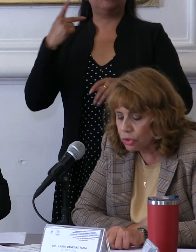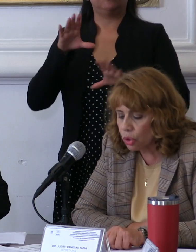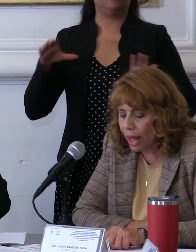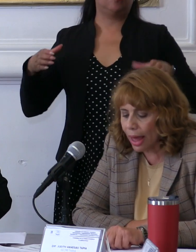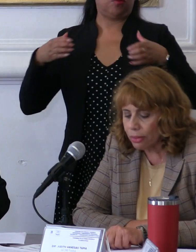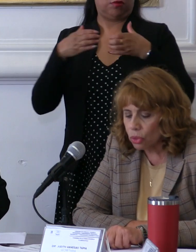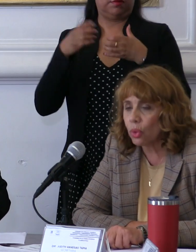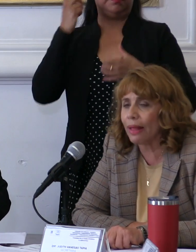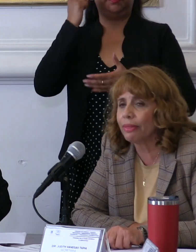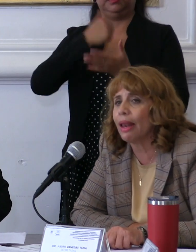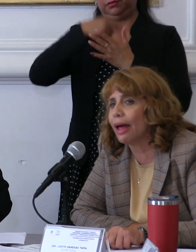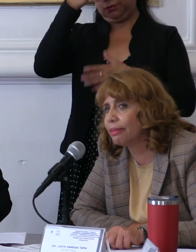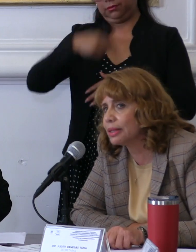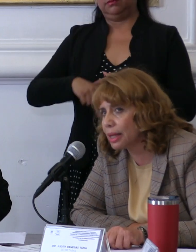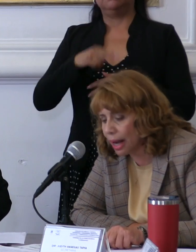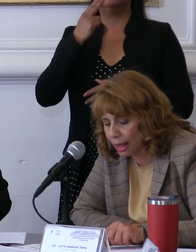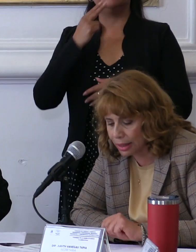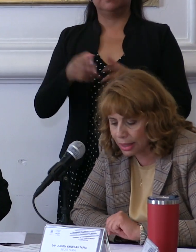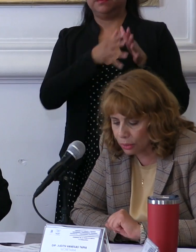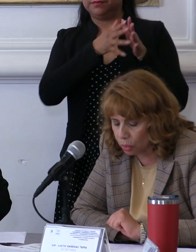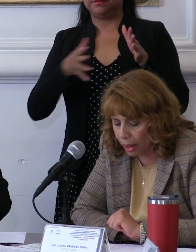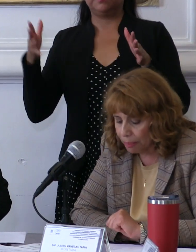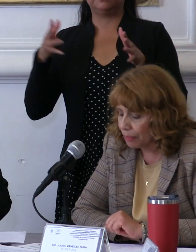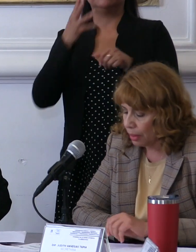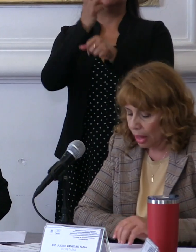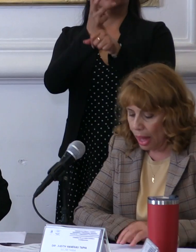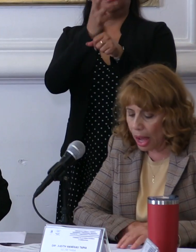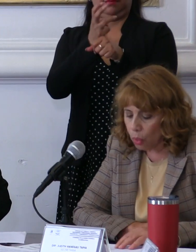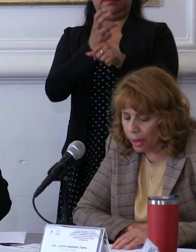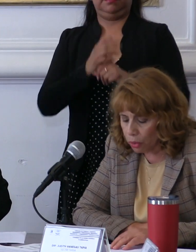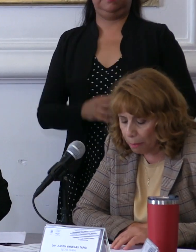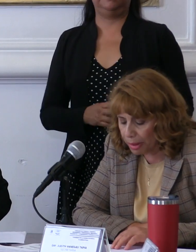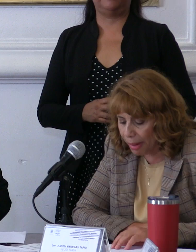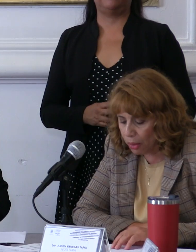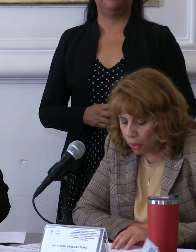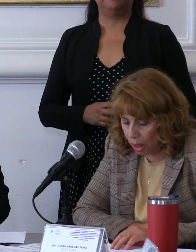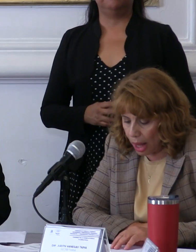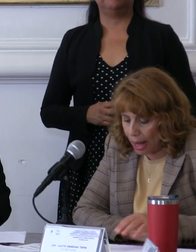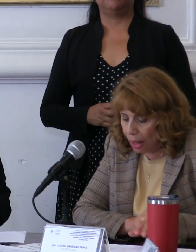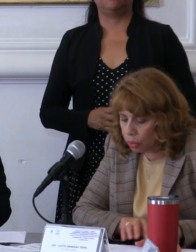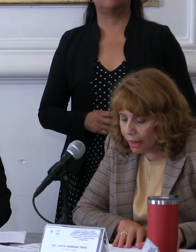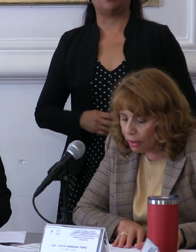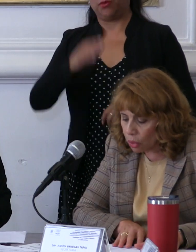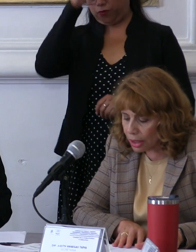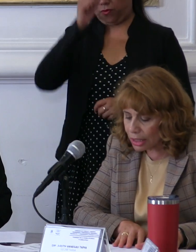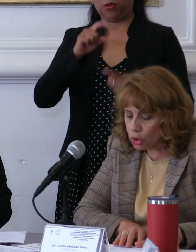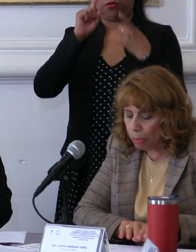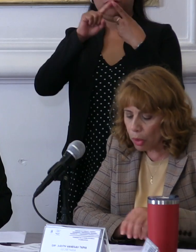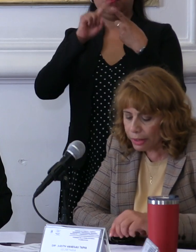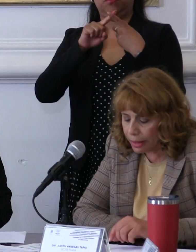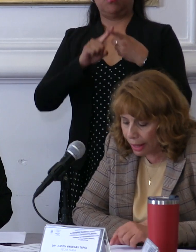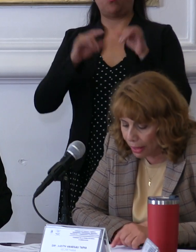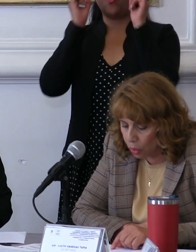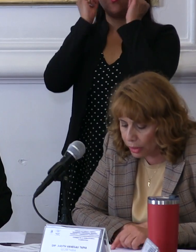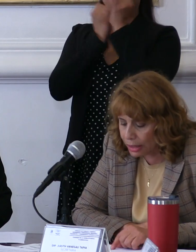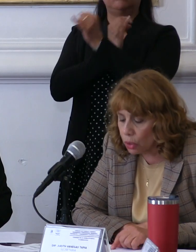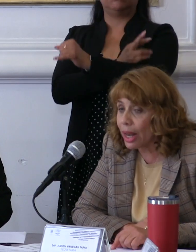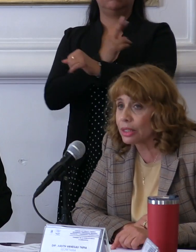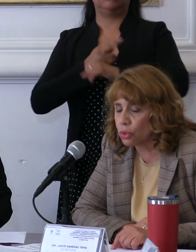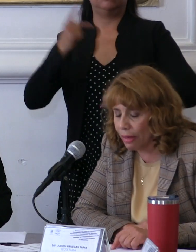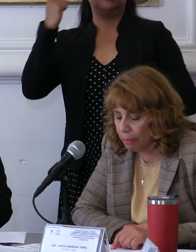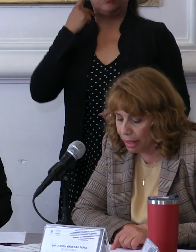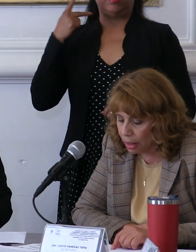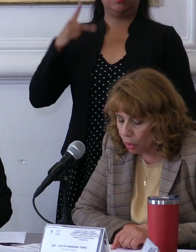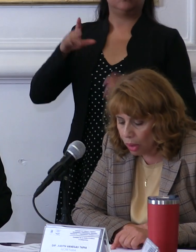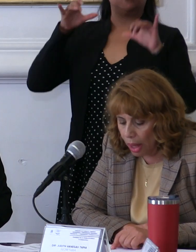que funcionarán durante la tercera legislatura. Acuerdo, primero, la Junta de Coordinación Política del Congreso